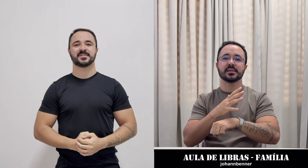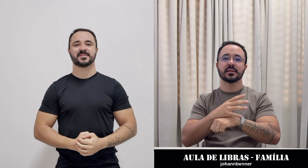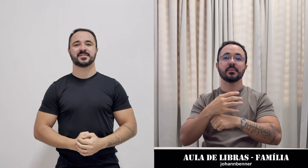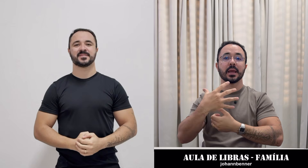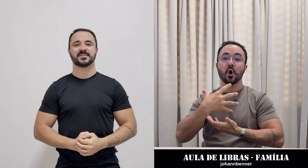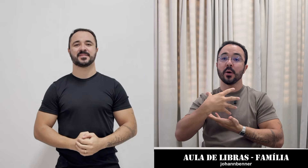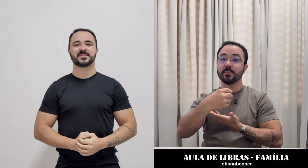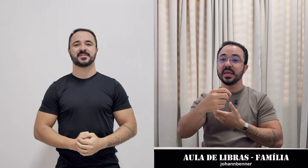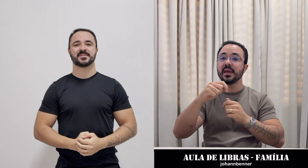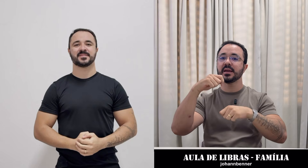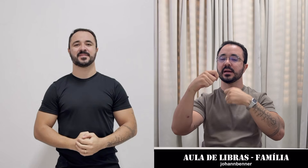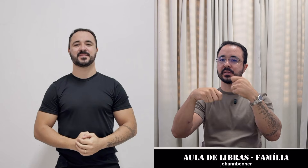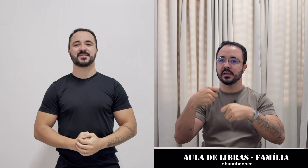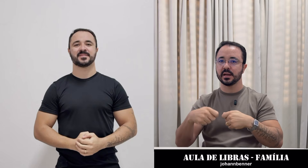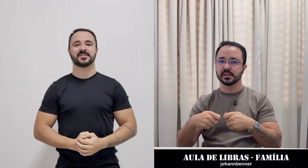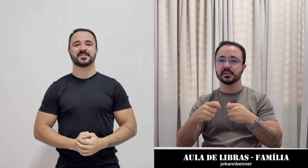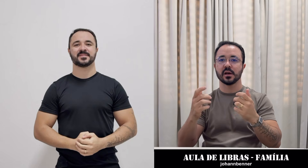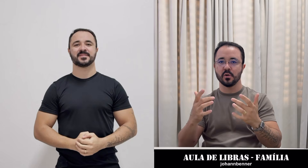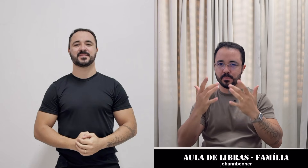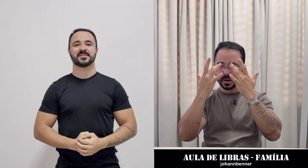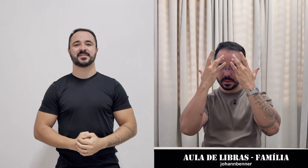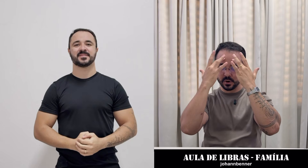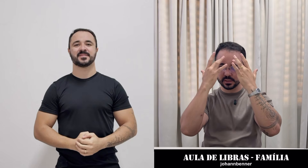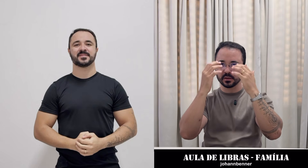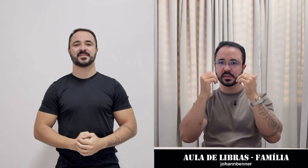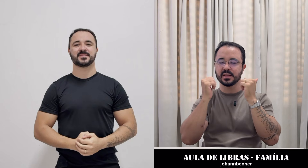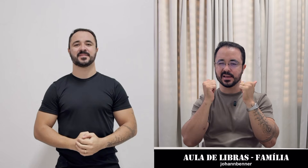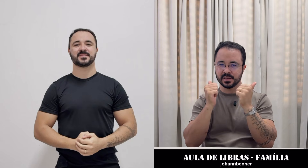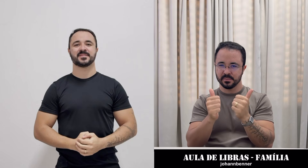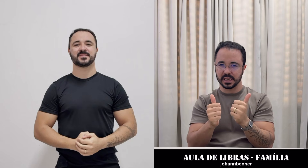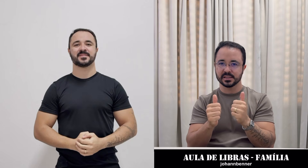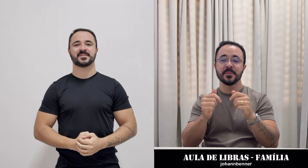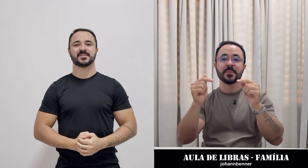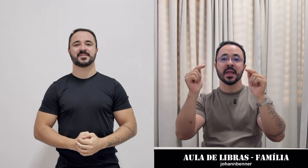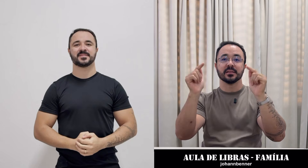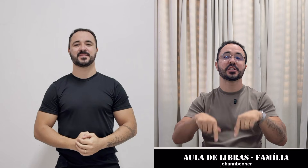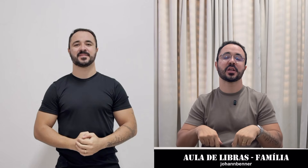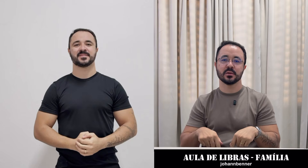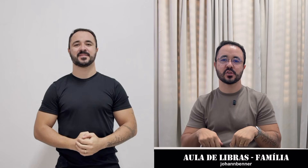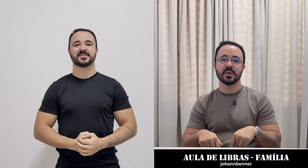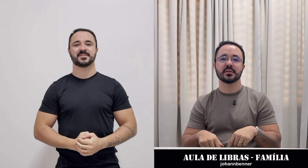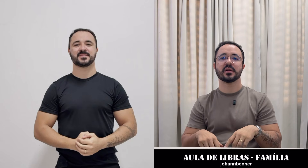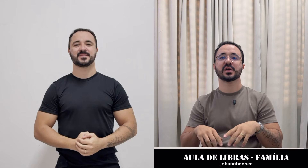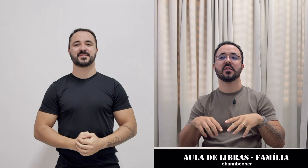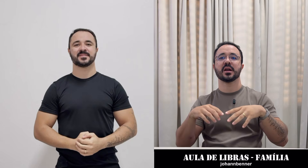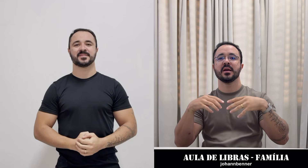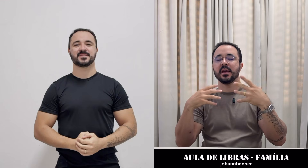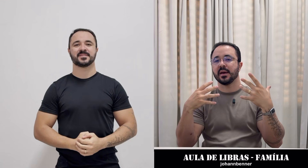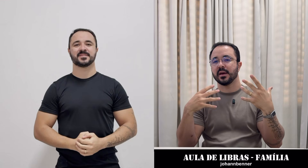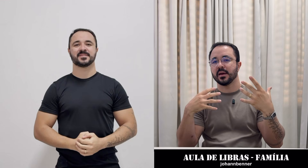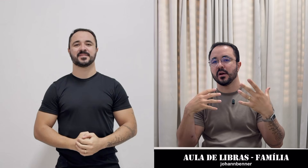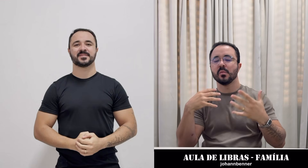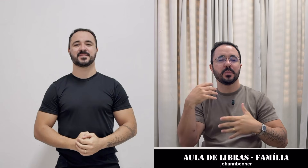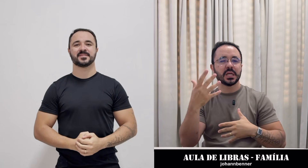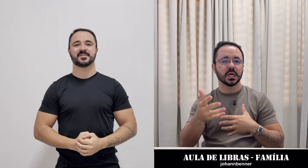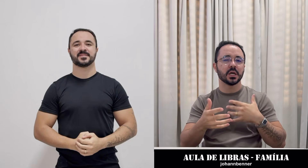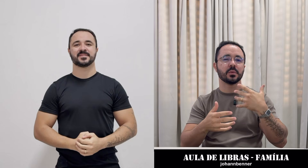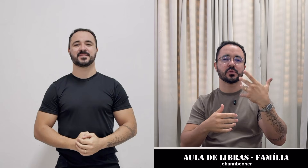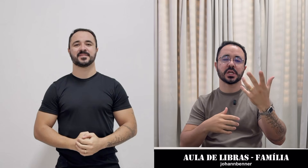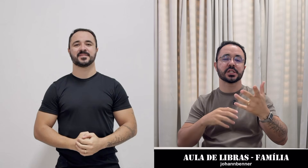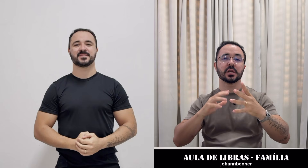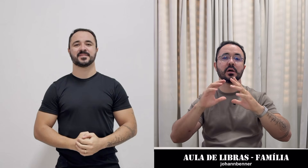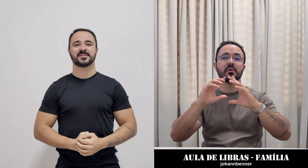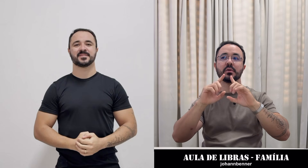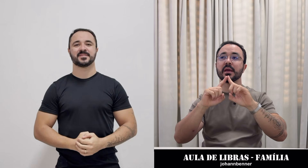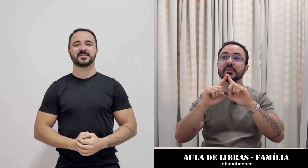em casa também. Copiem a sinalização para memorizar os sinais, beleza? Deixa aqui nos comentários agora uma opinião,